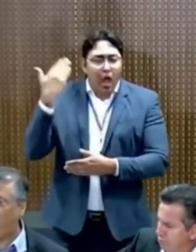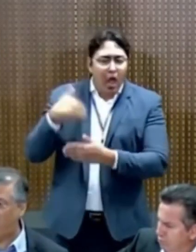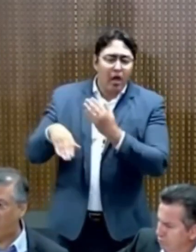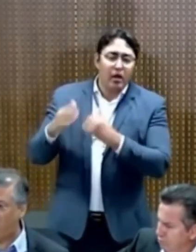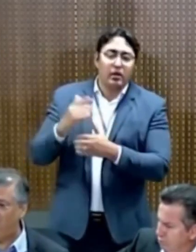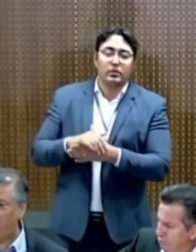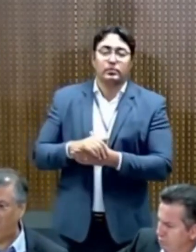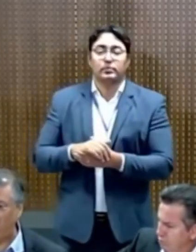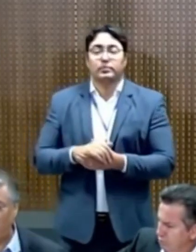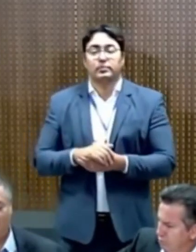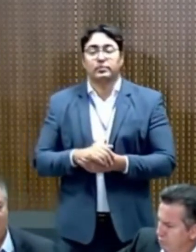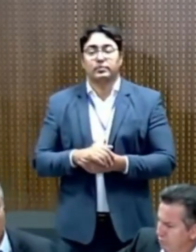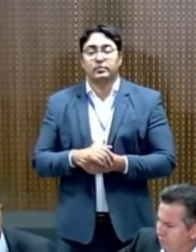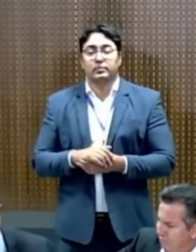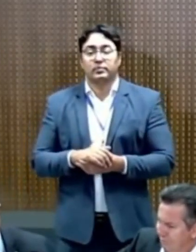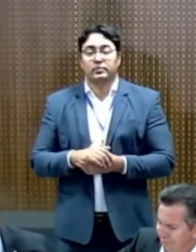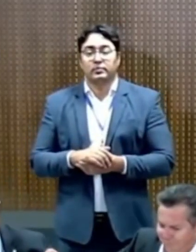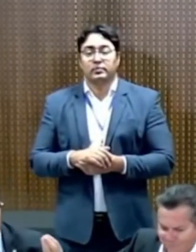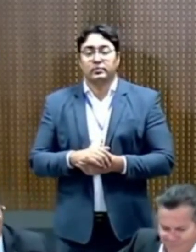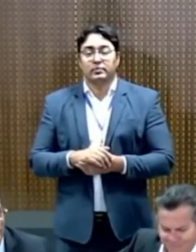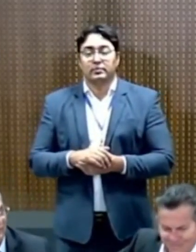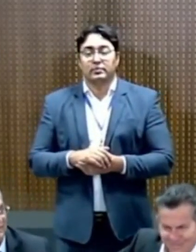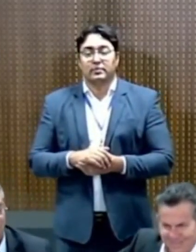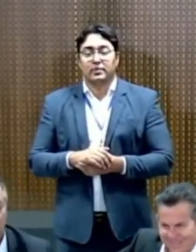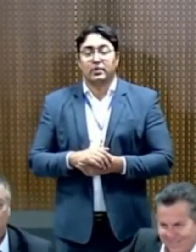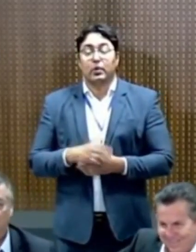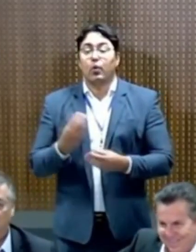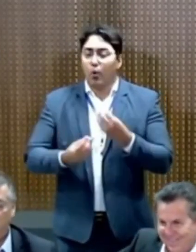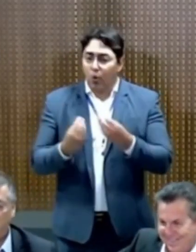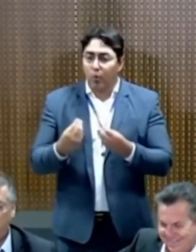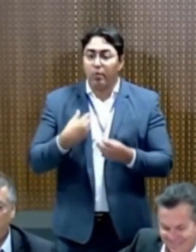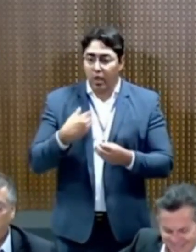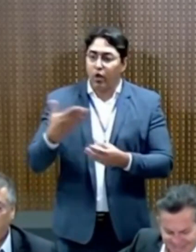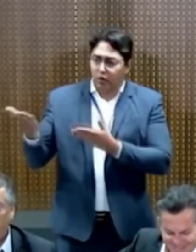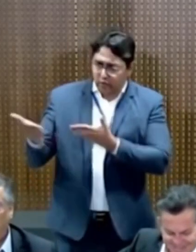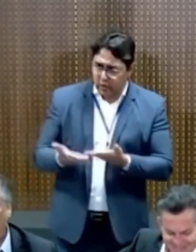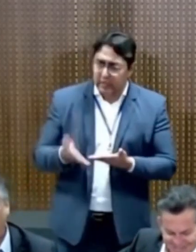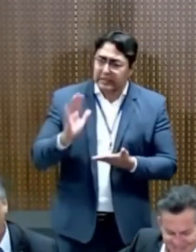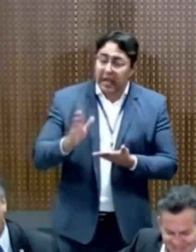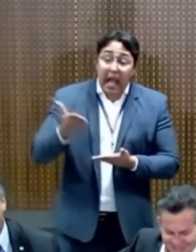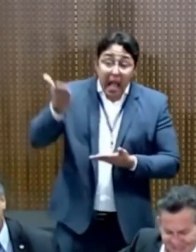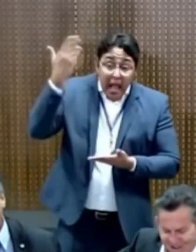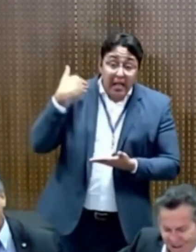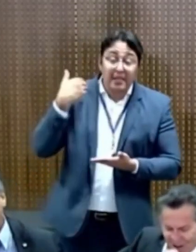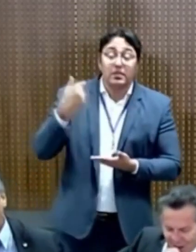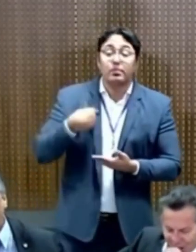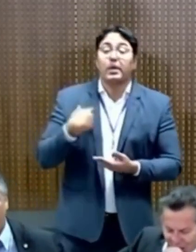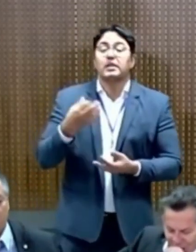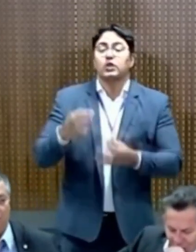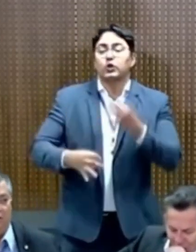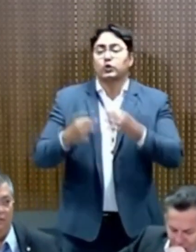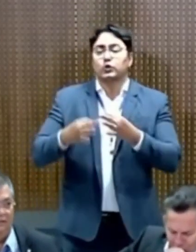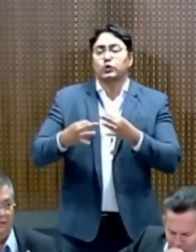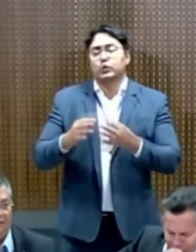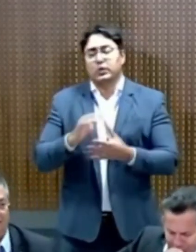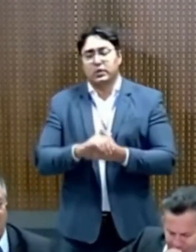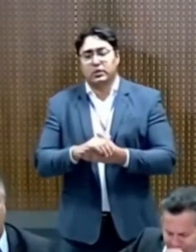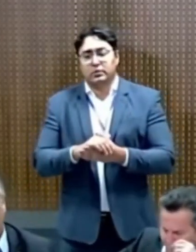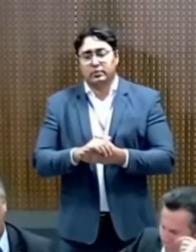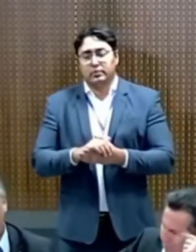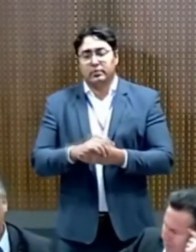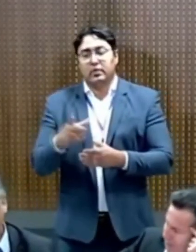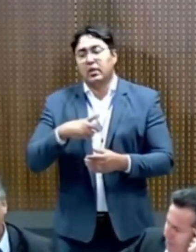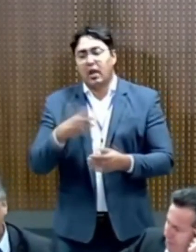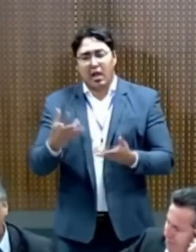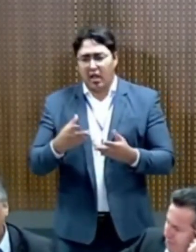em outra vida no século passado foi na condição de juiz e eu realmente não acho que é uma interpretação